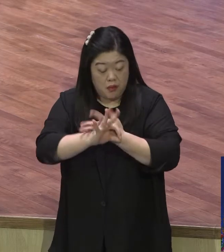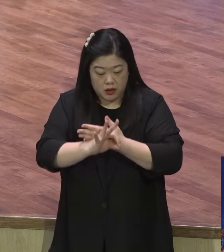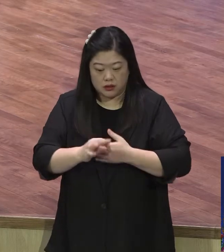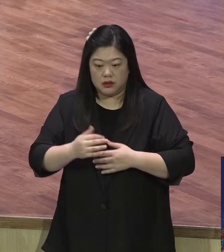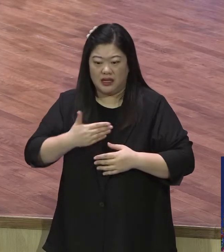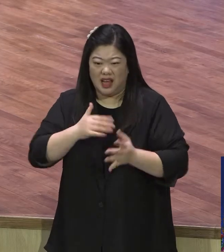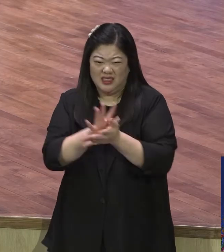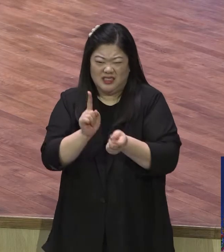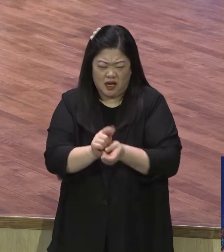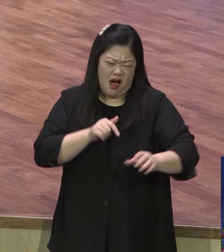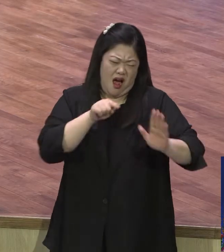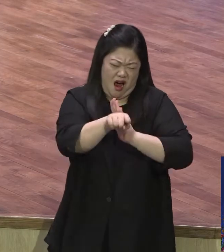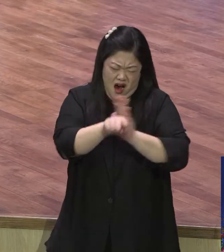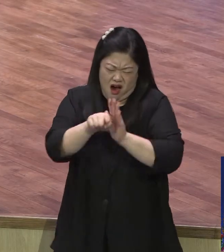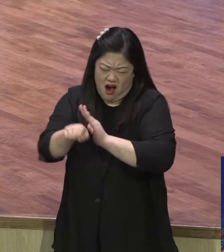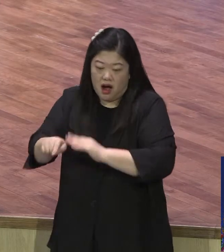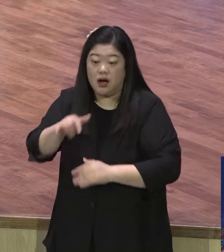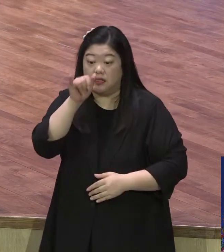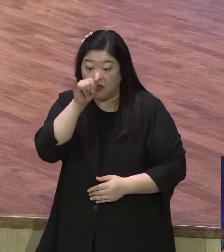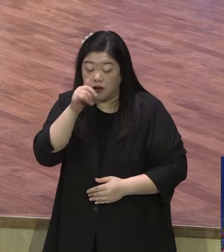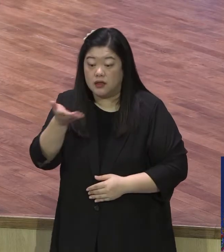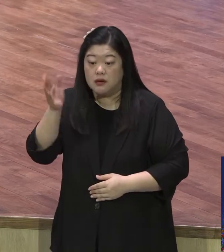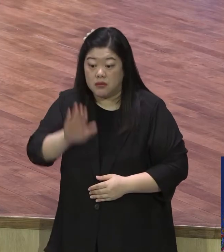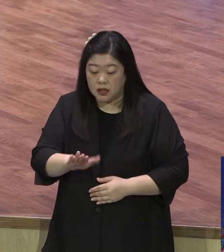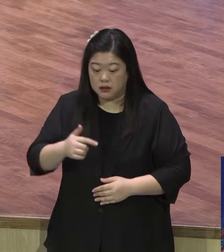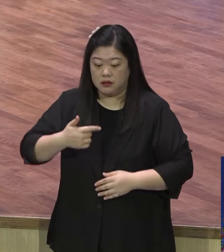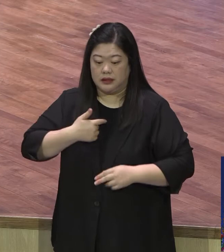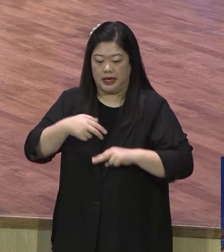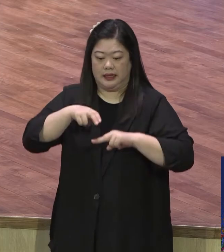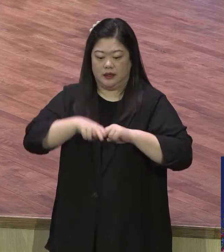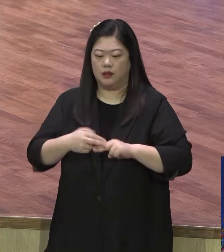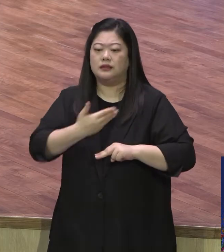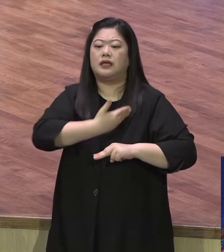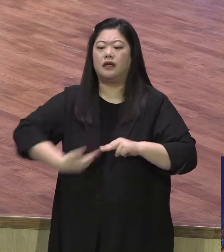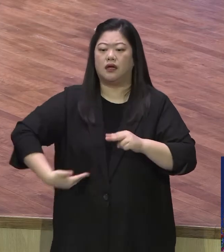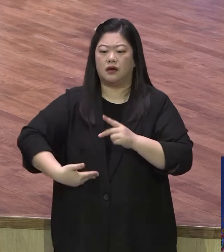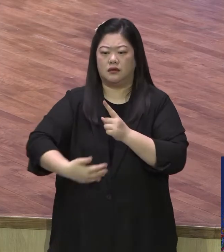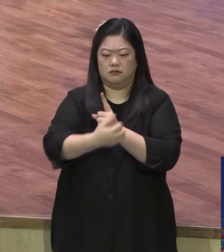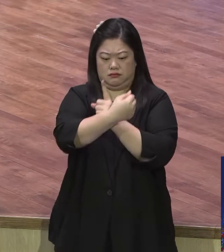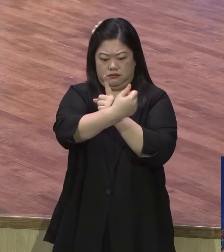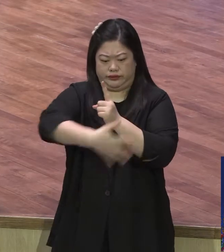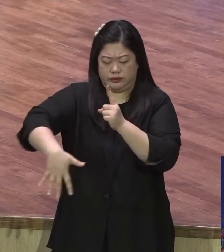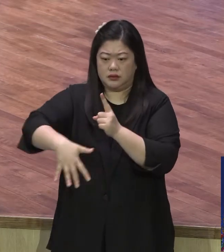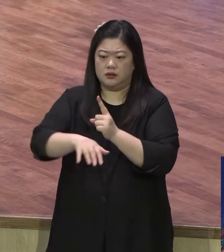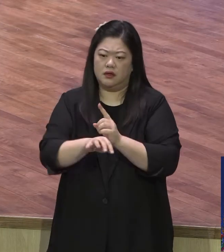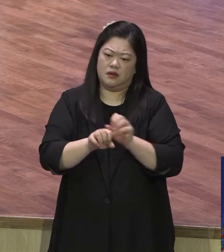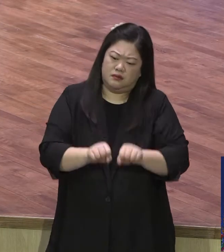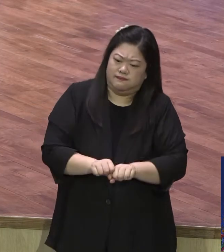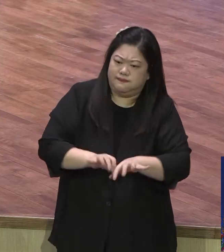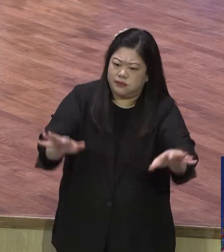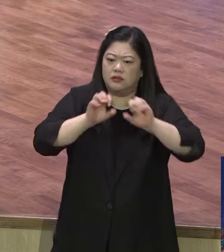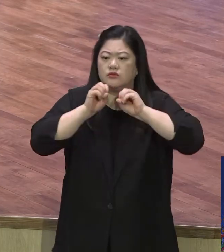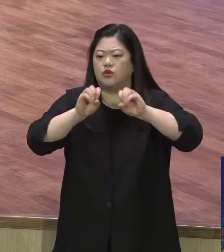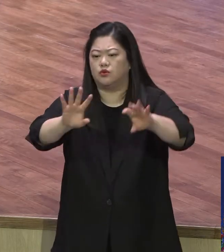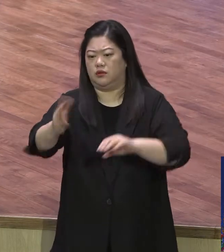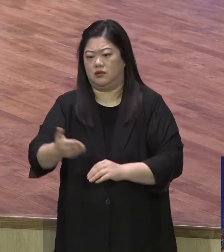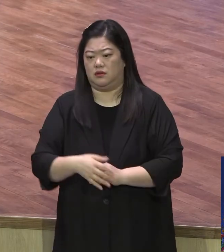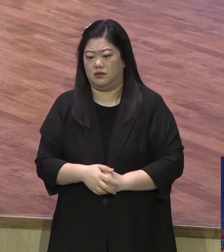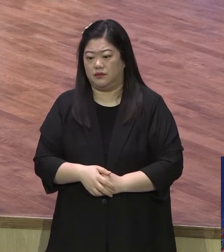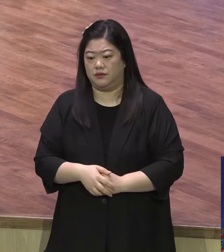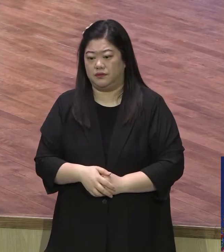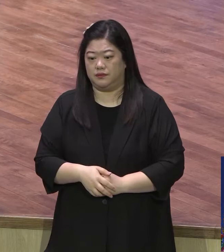그래야 돼요 여러분 보세요 제가 단위 목사 개척할 때 내가 다 뛰었어요 막 진짜 현장에 전도 폭발하면서